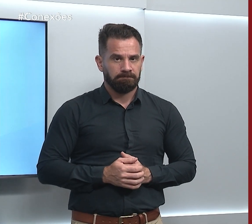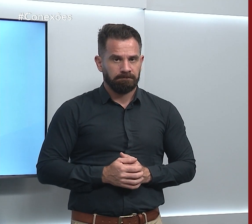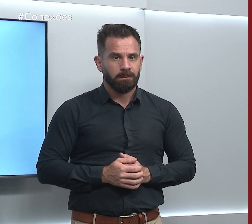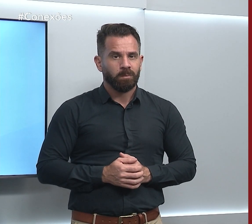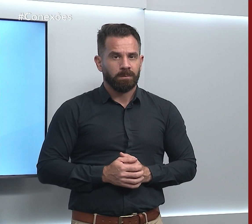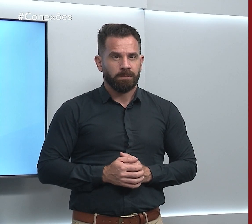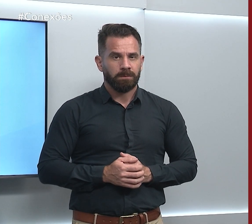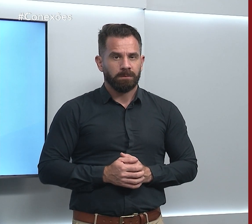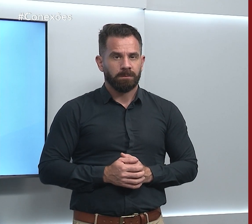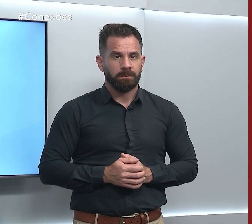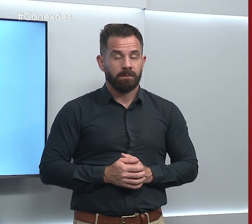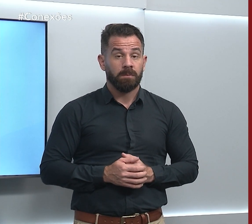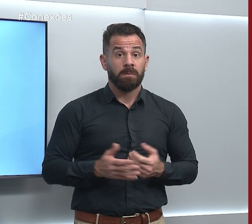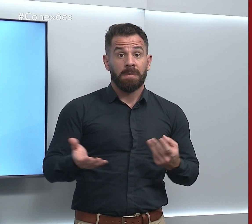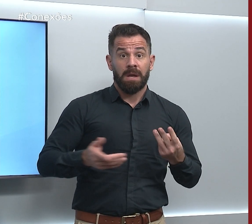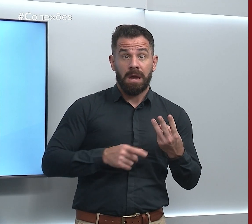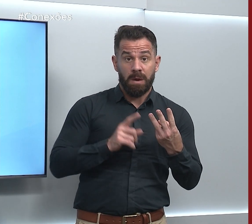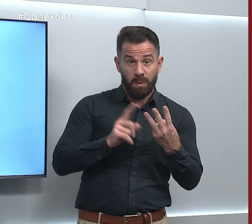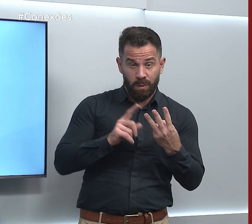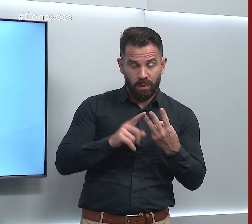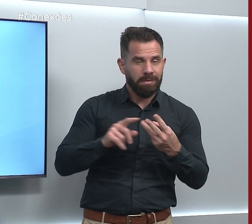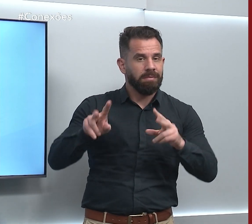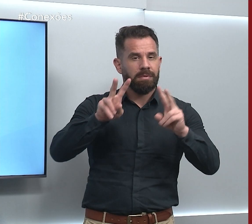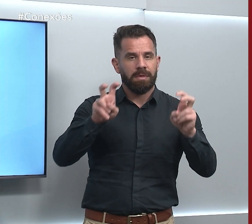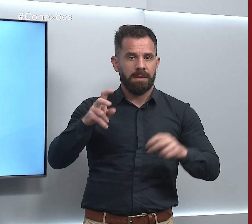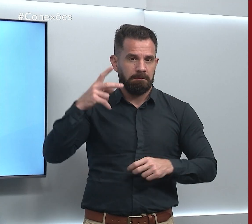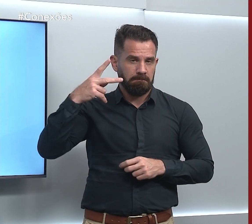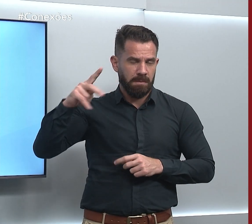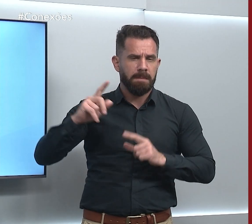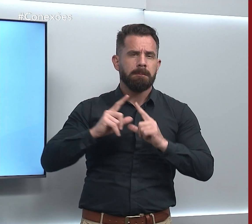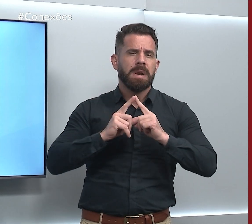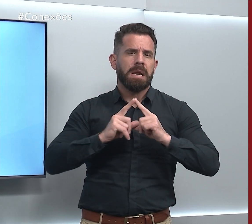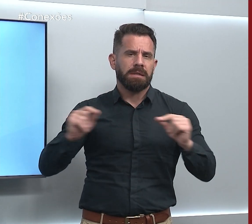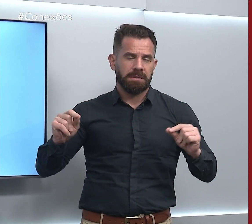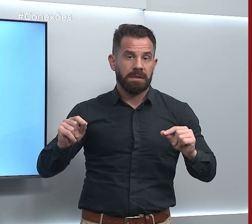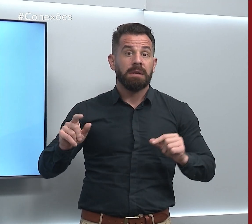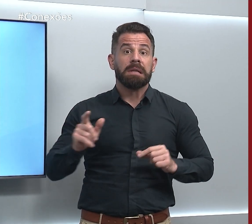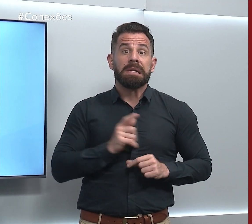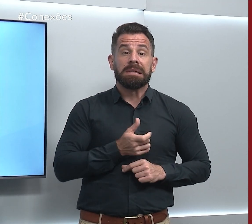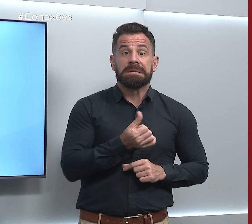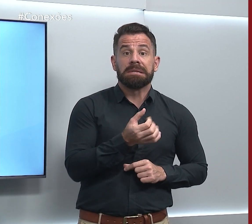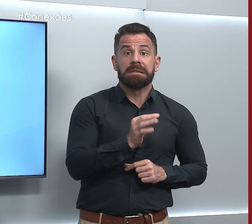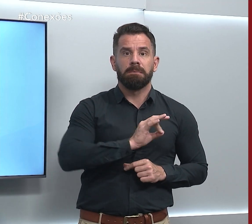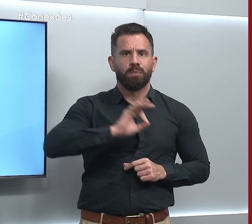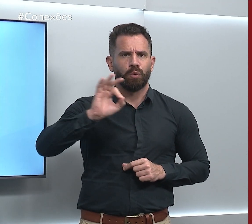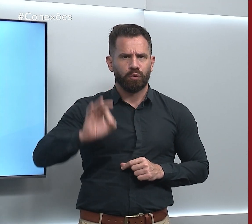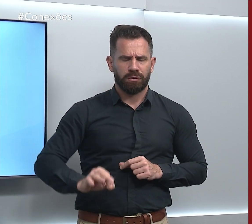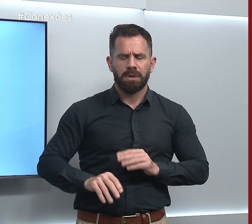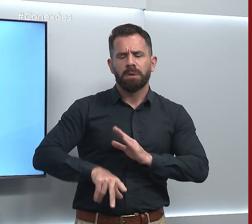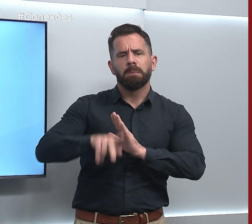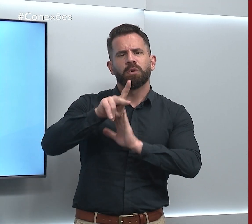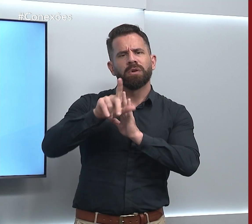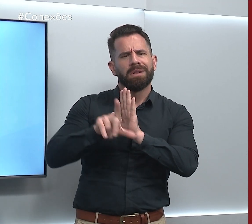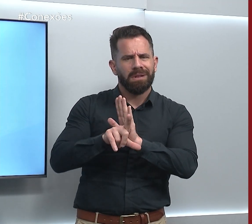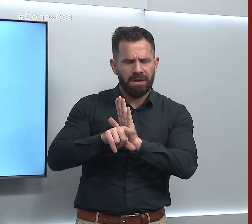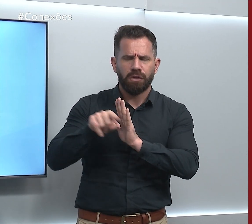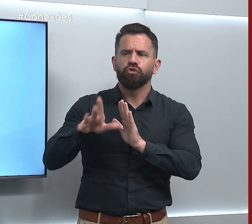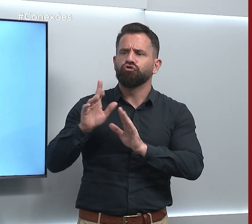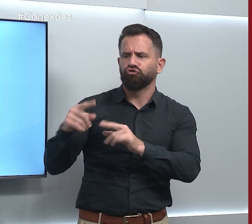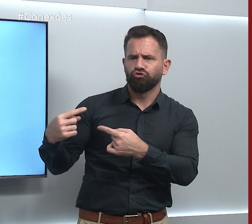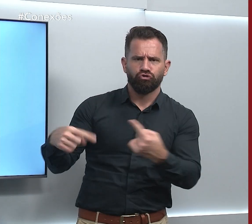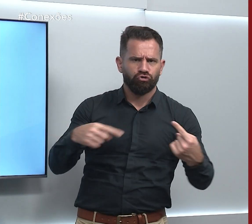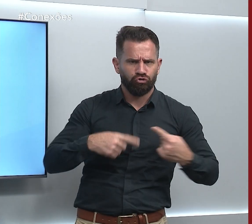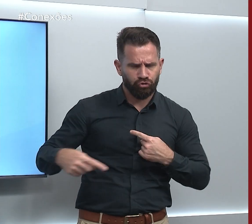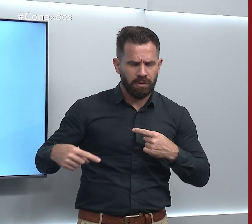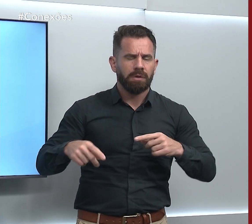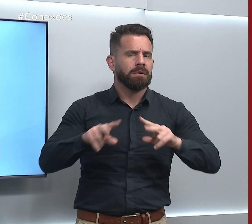E agora direto para Brasília. Pelo menos 60% dos projetos de lei que foram discutidos neste ano pelo